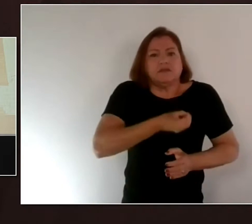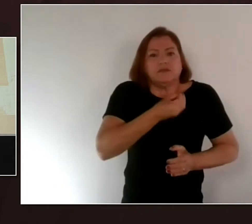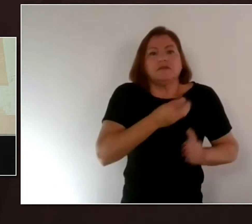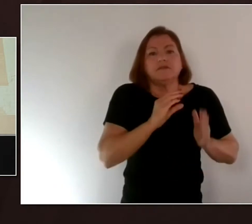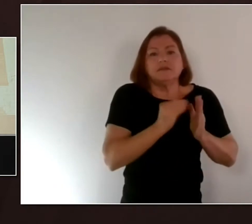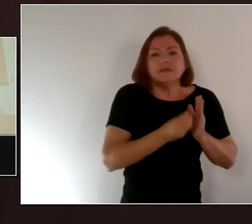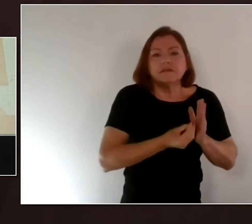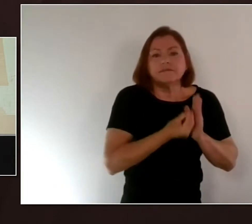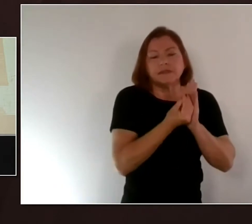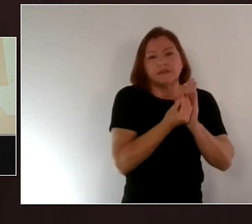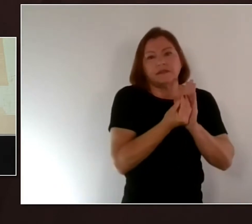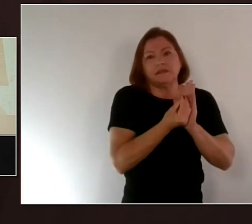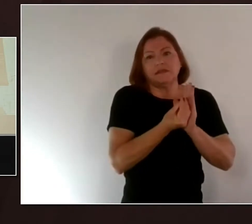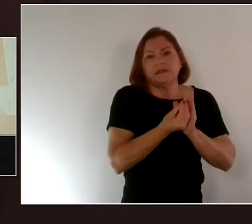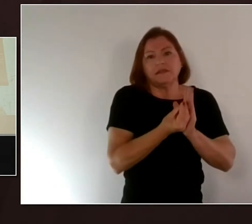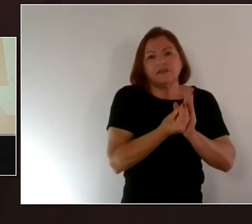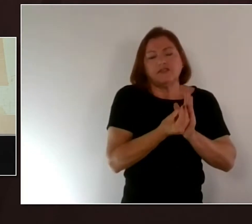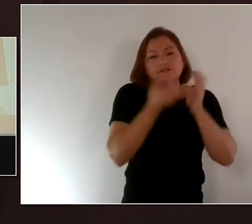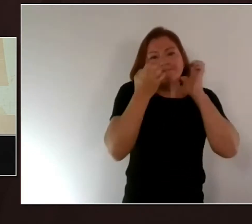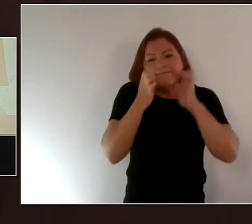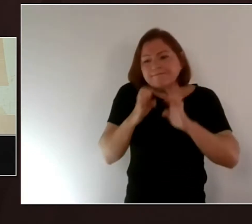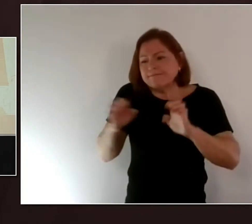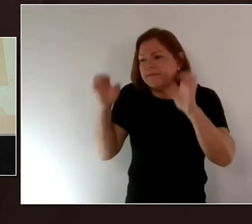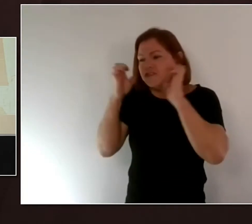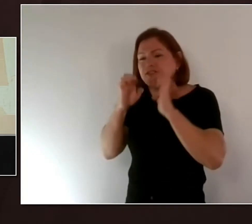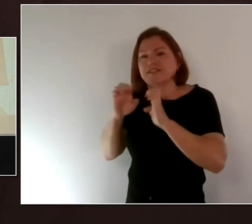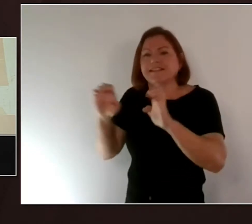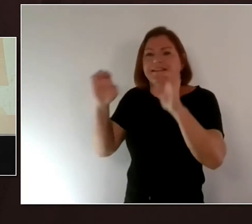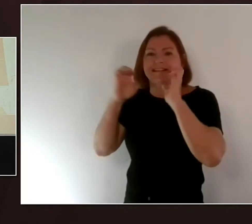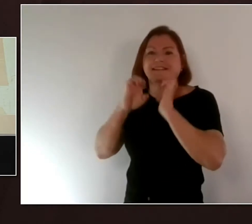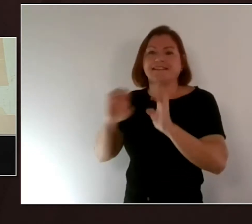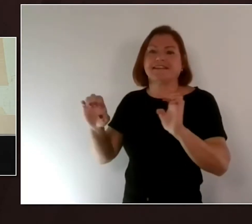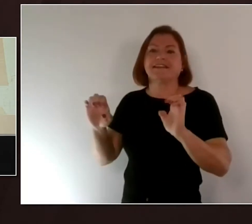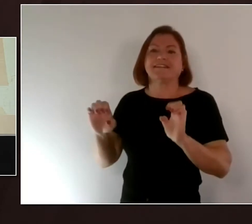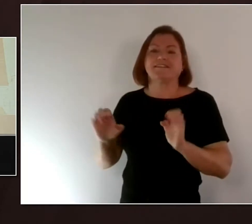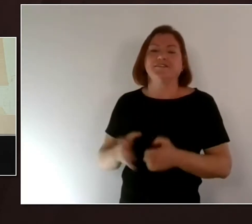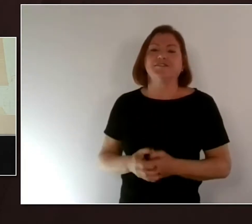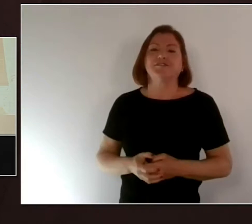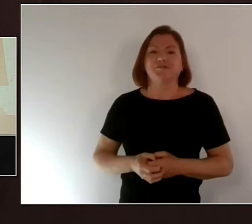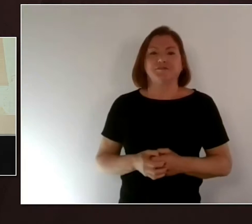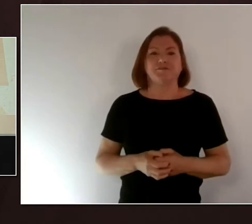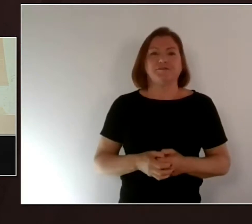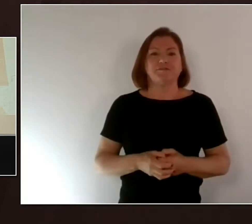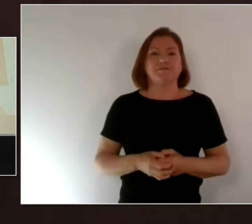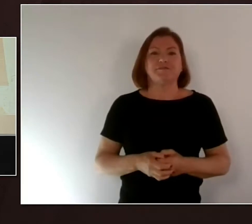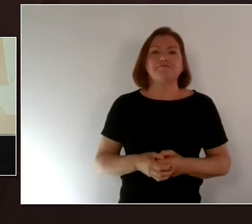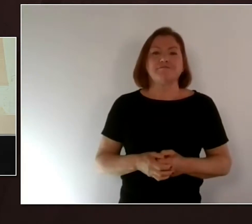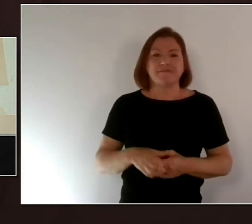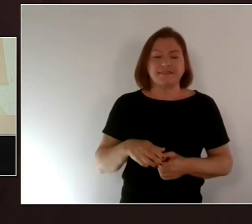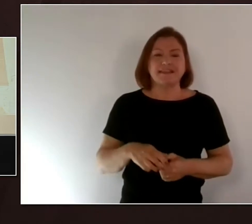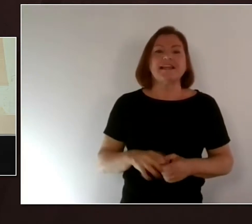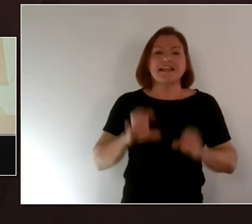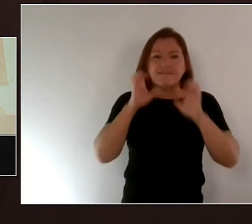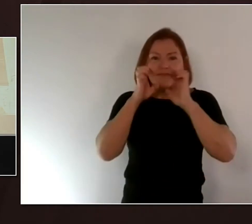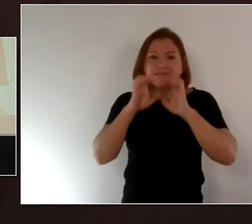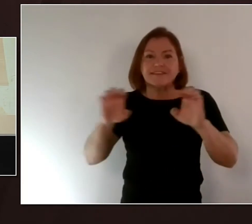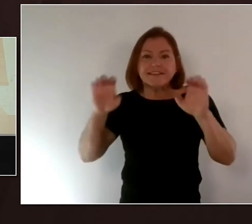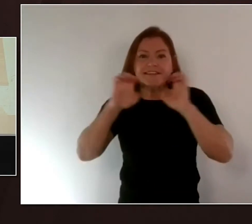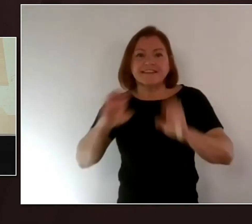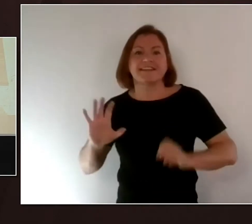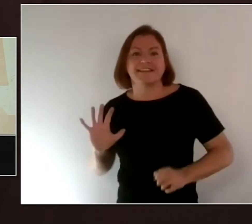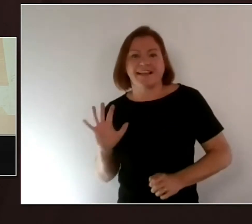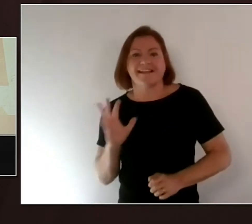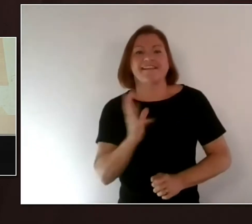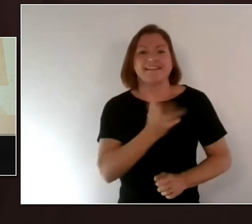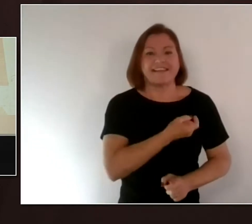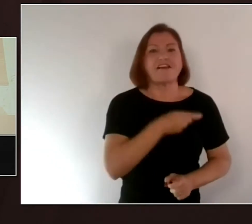igreja, pregando o evangelho, não é isso? Isso salva você, isso salva você. Portanto,